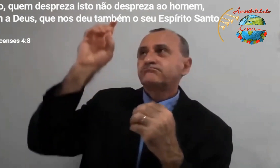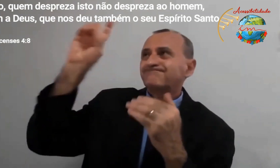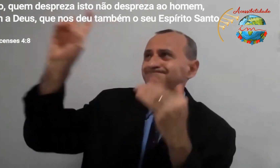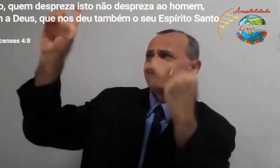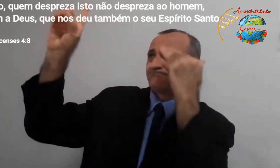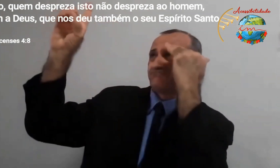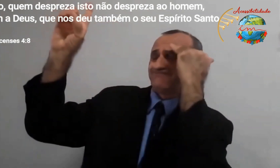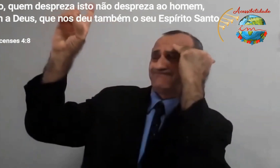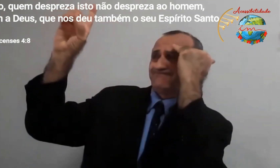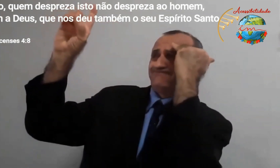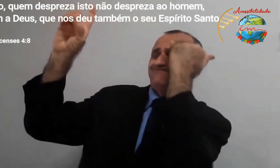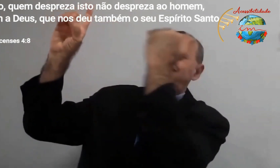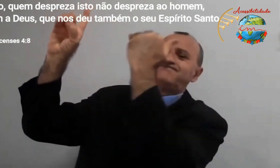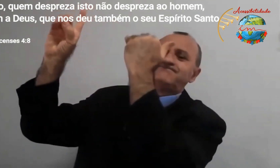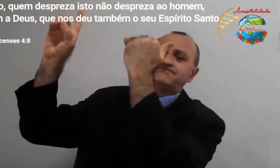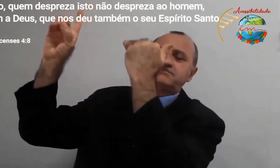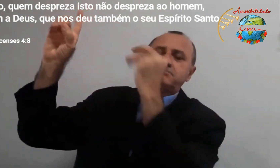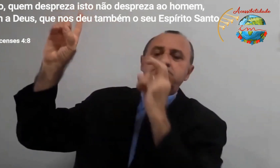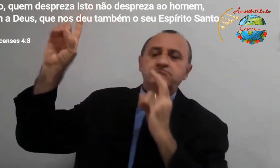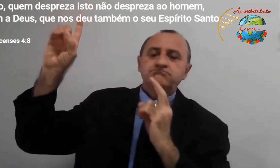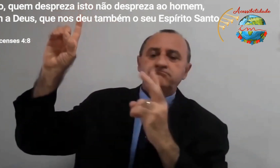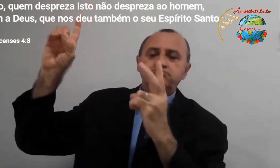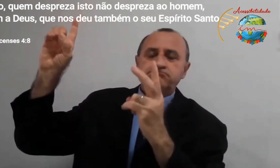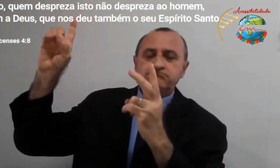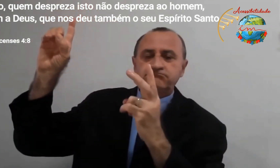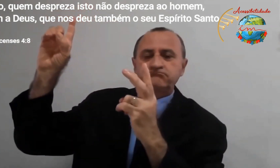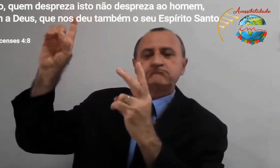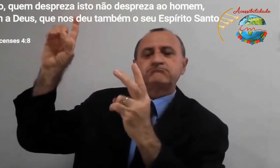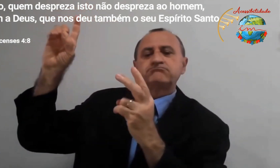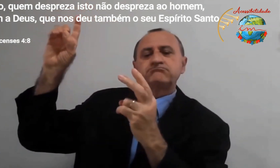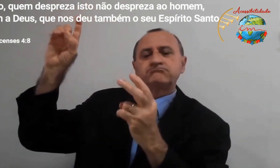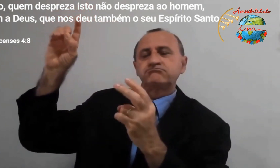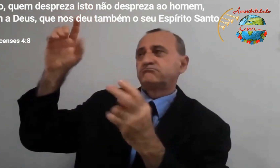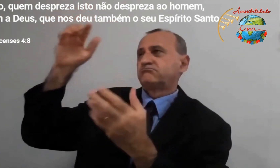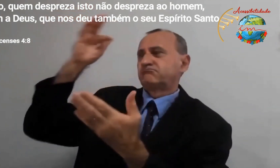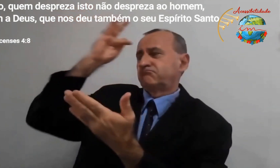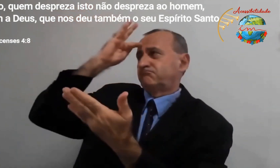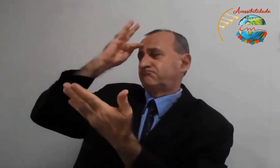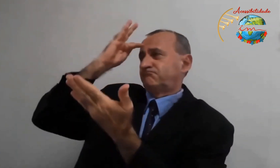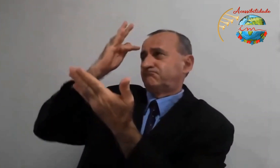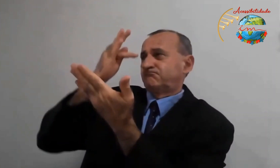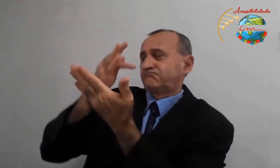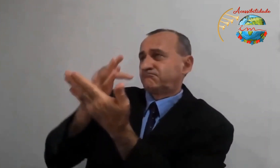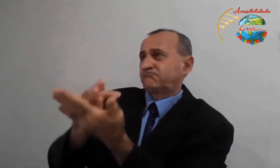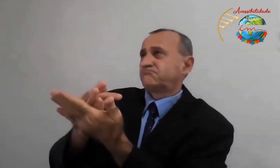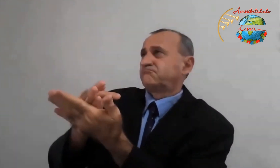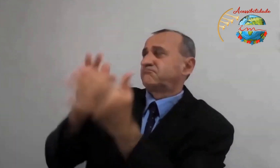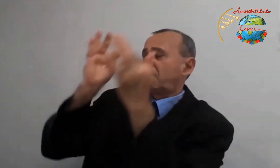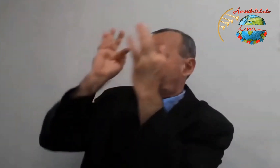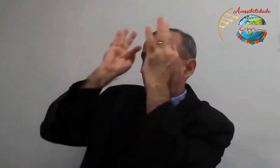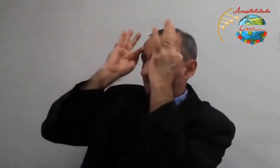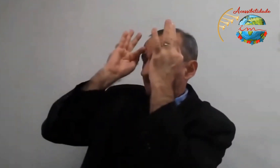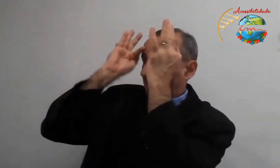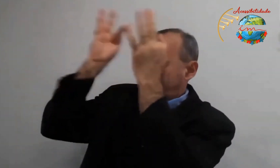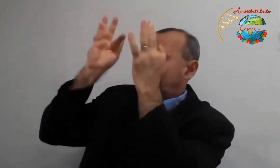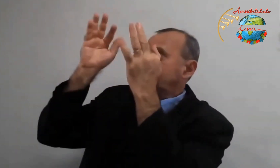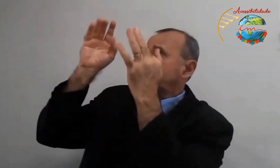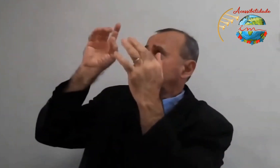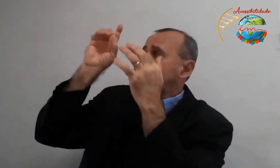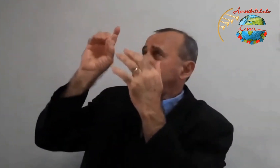Então, nós precisamos a obediência a Deus, com fé, com